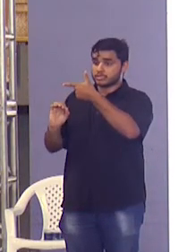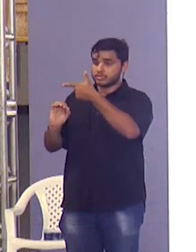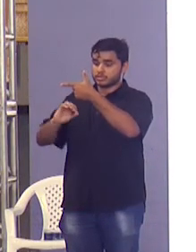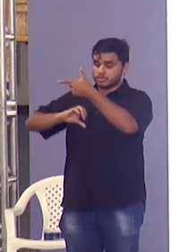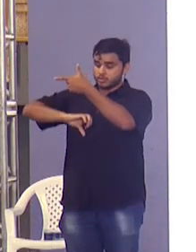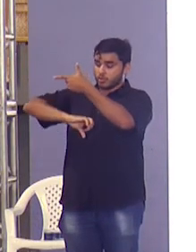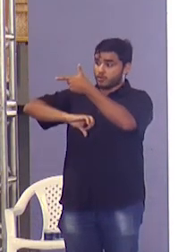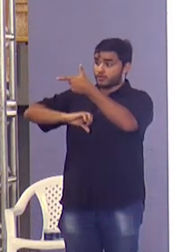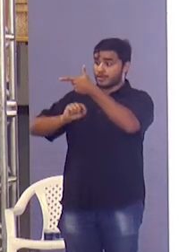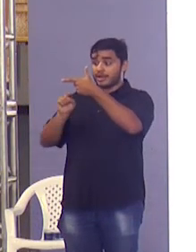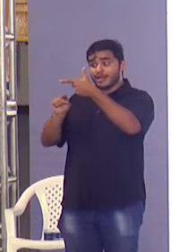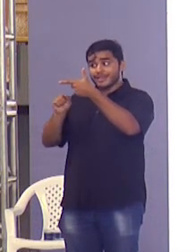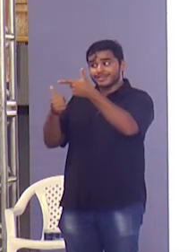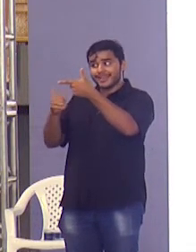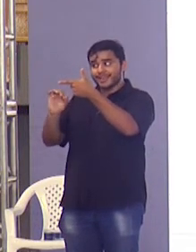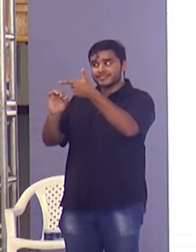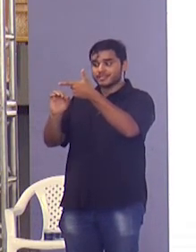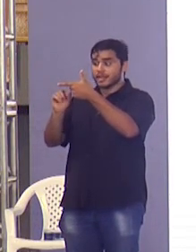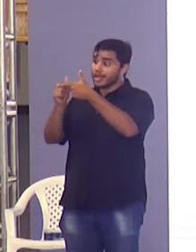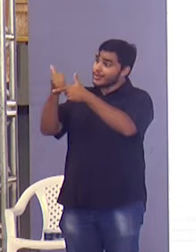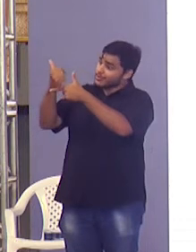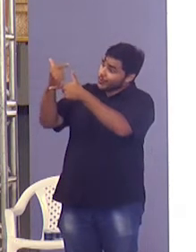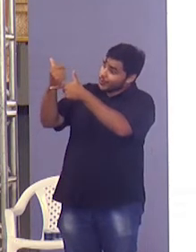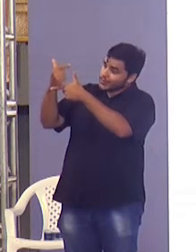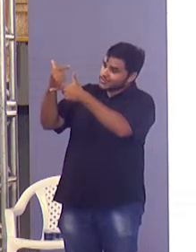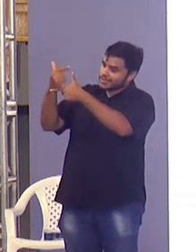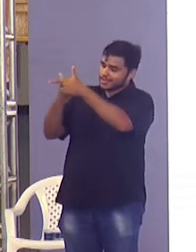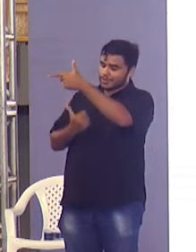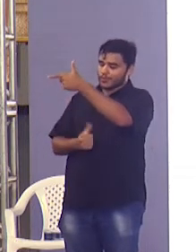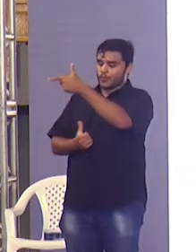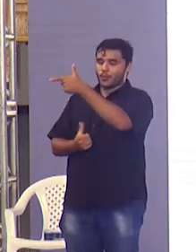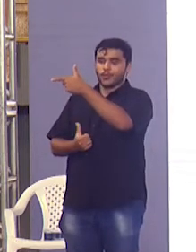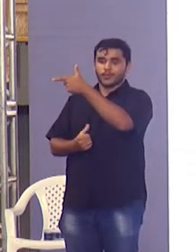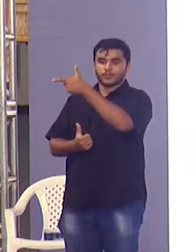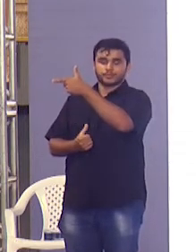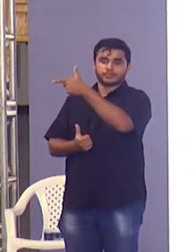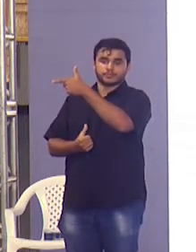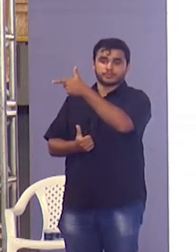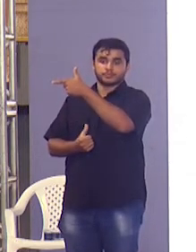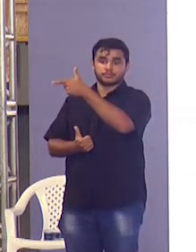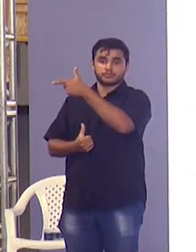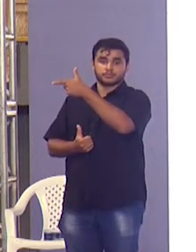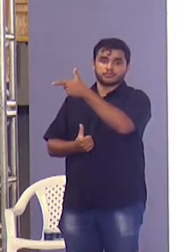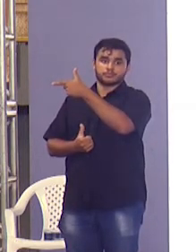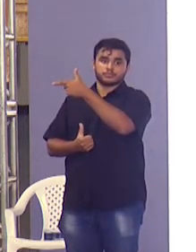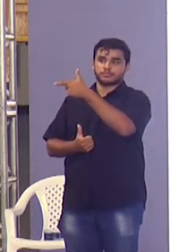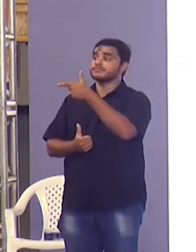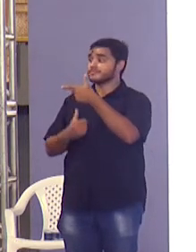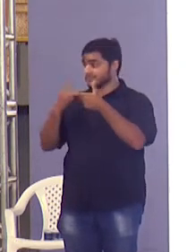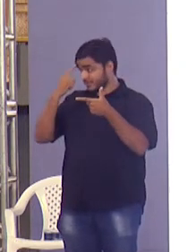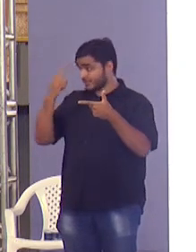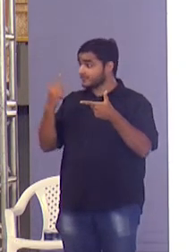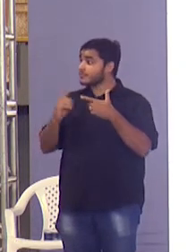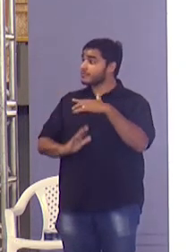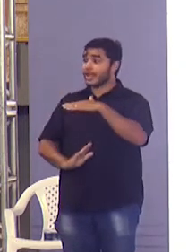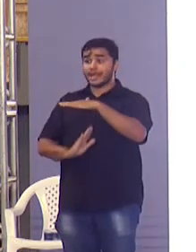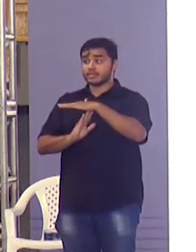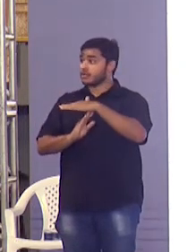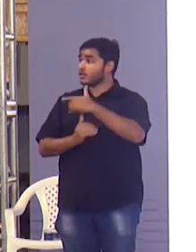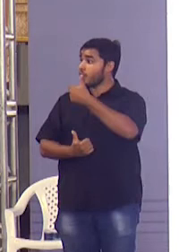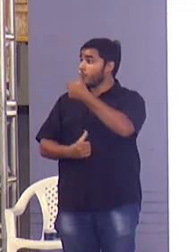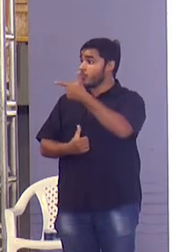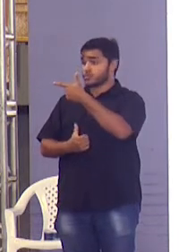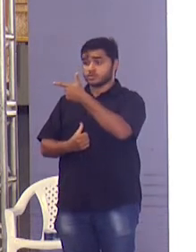o quociente é 10 e o resto é o maior possível. Então, se o divisor é